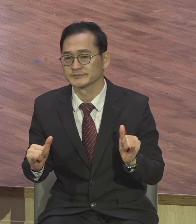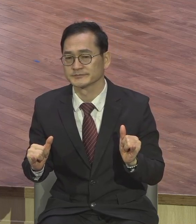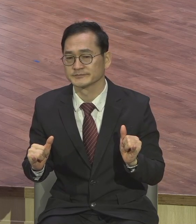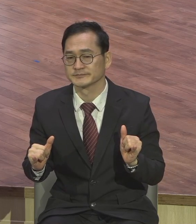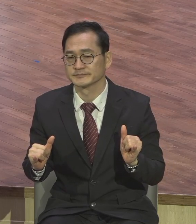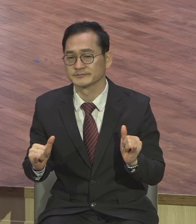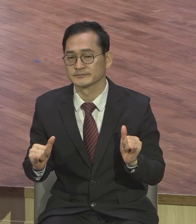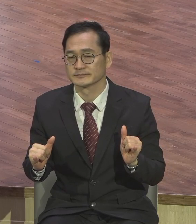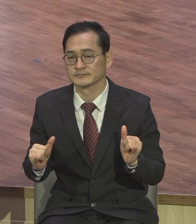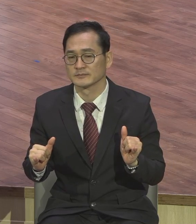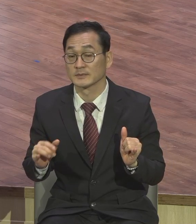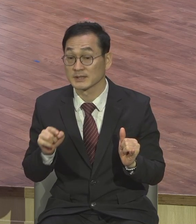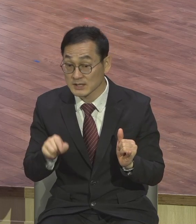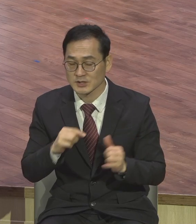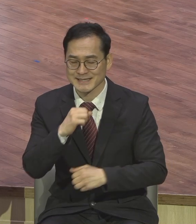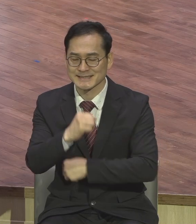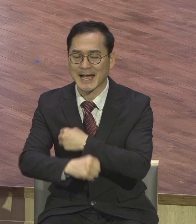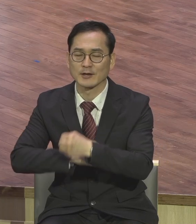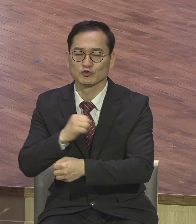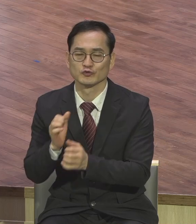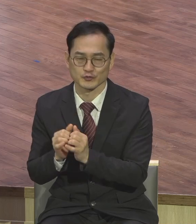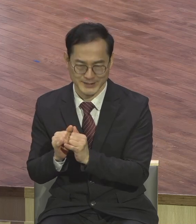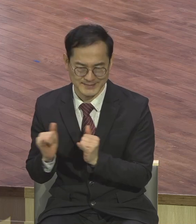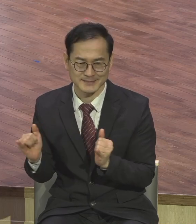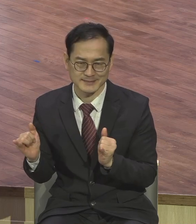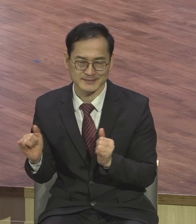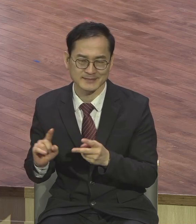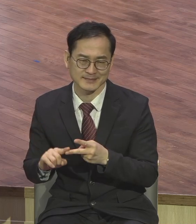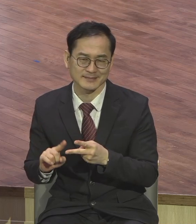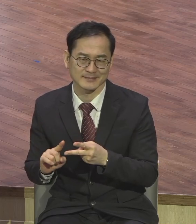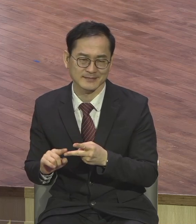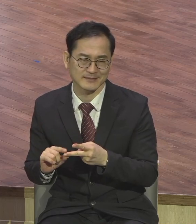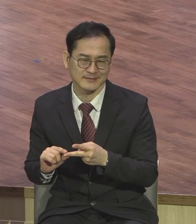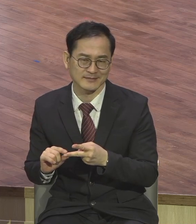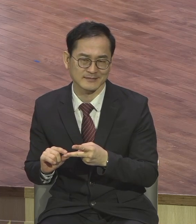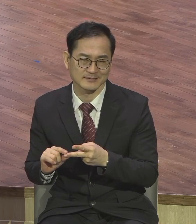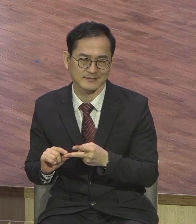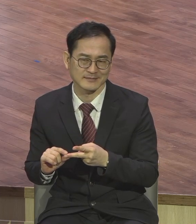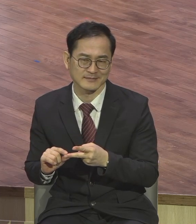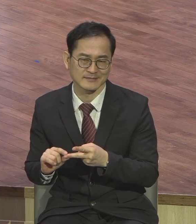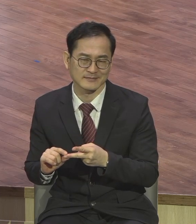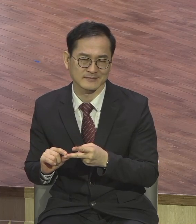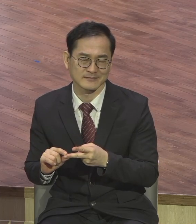자유인의 모습. 다 품섭니다. 다 이해하면 다 넘어섭니다.